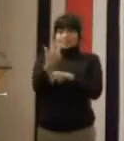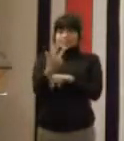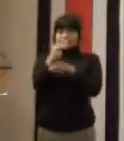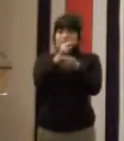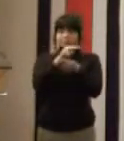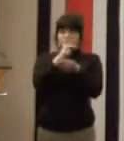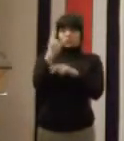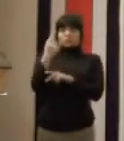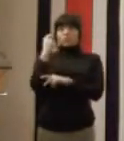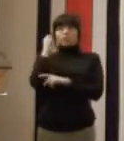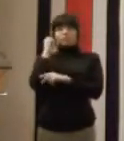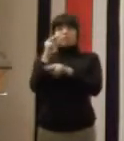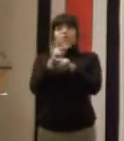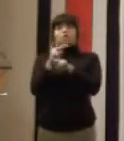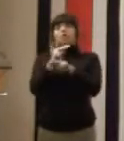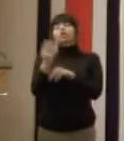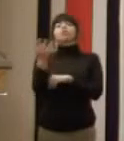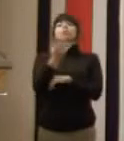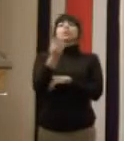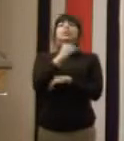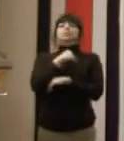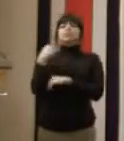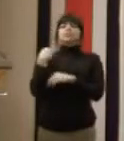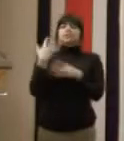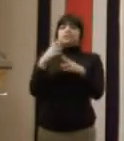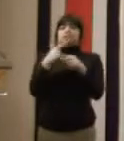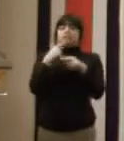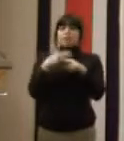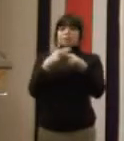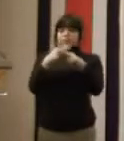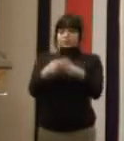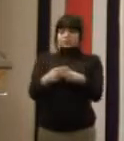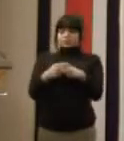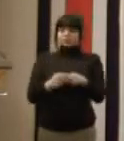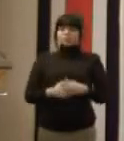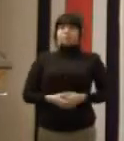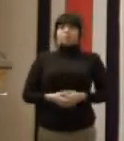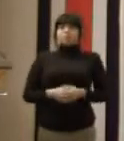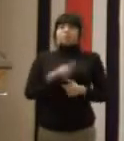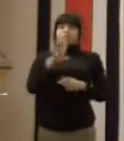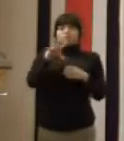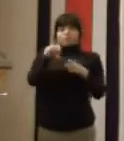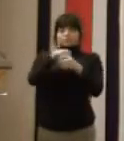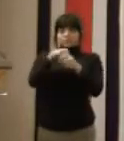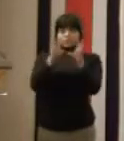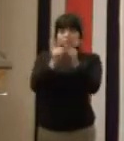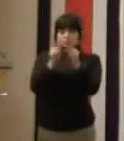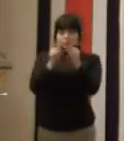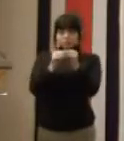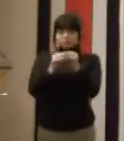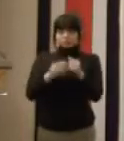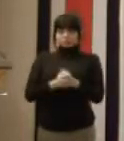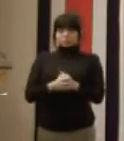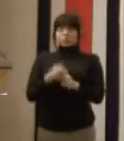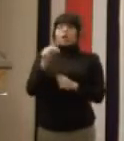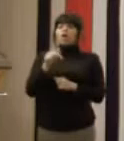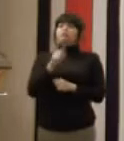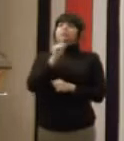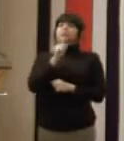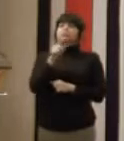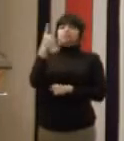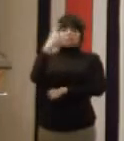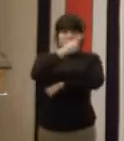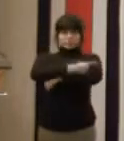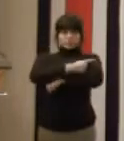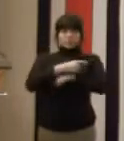rectores, rectora y los cuatro ministros que se han mencionado, quienes integran la Comisión de Enlace. Hoy efectivamente es